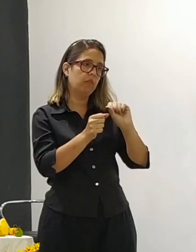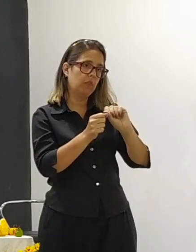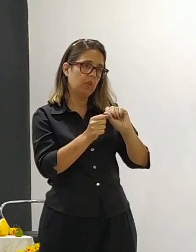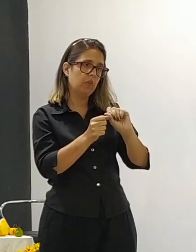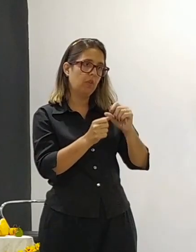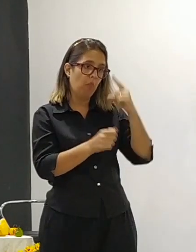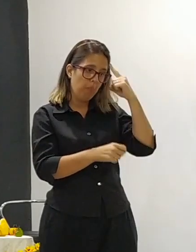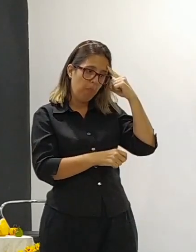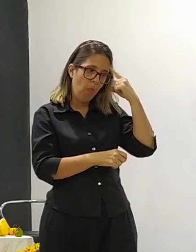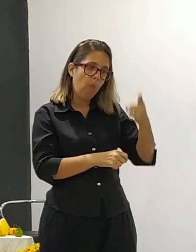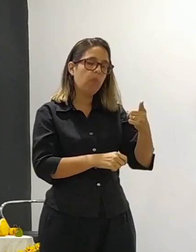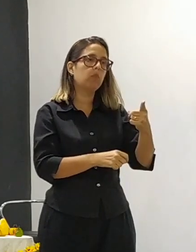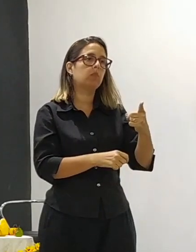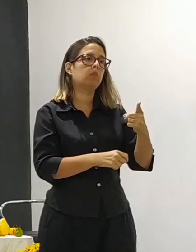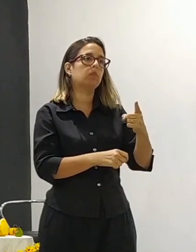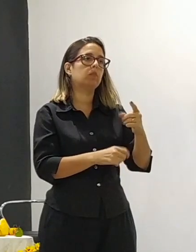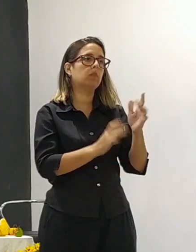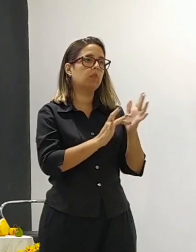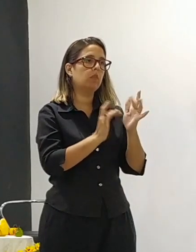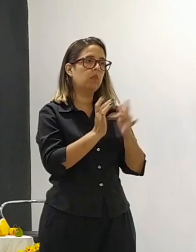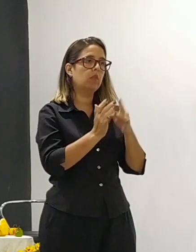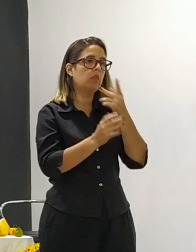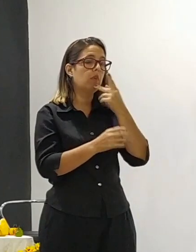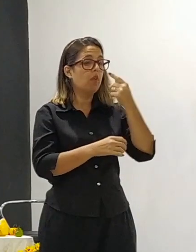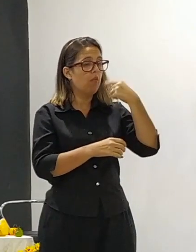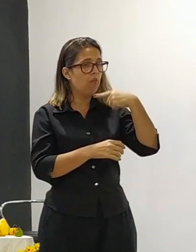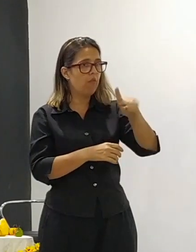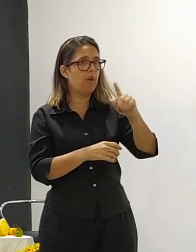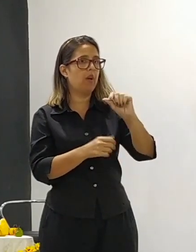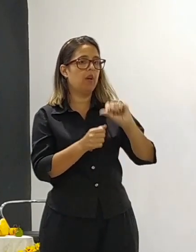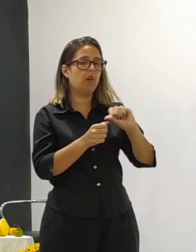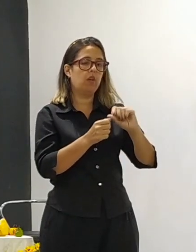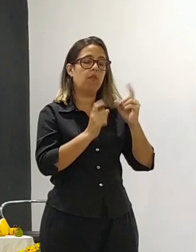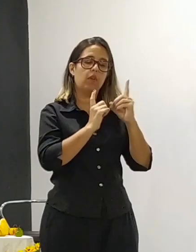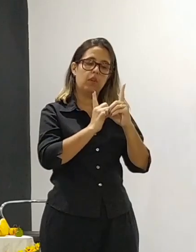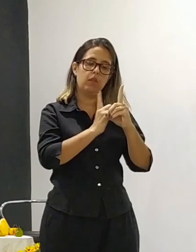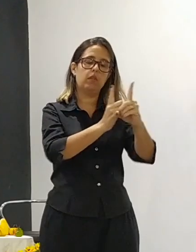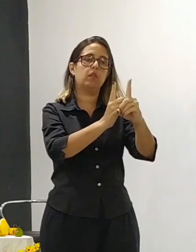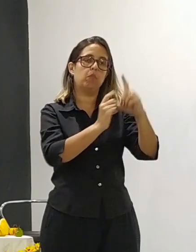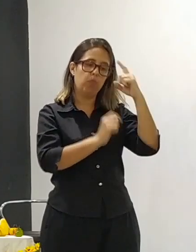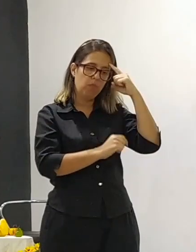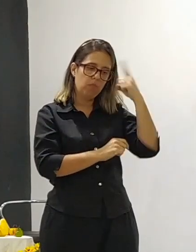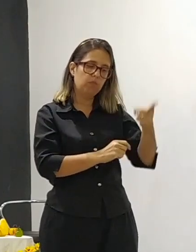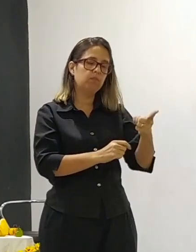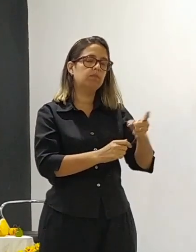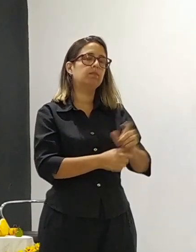ordem imperativa. Ele fala: vai e faz discípulo.